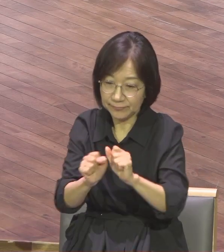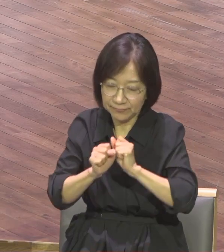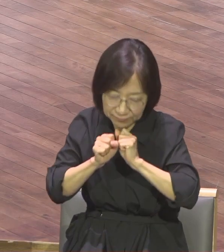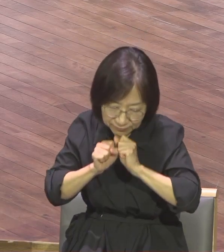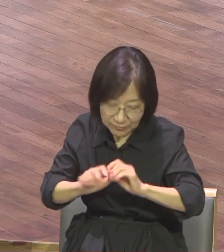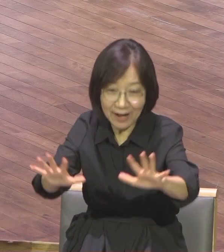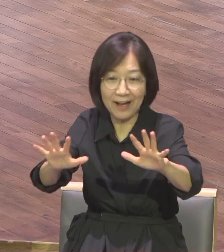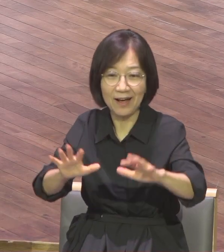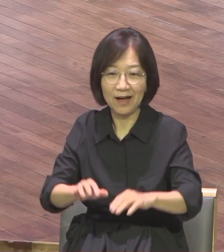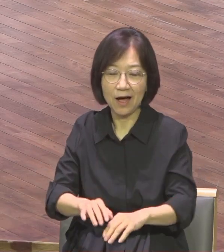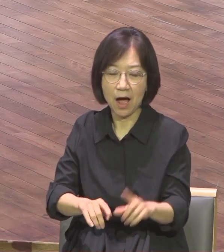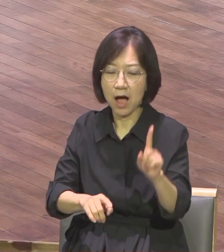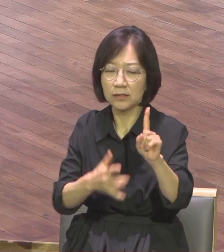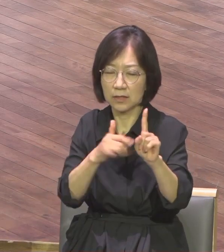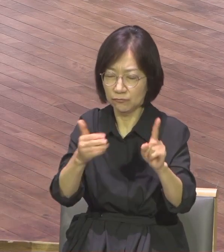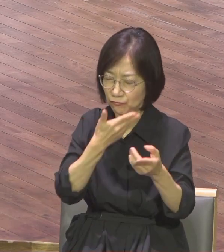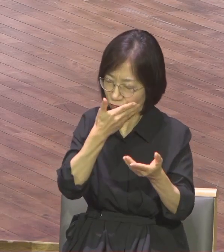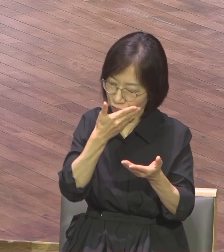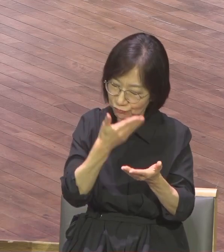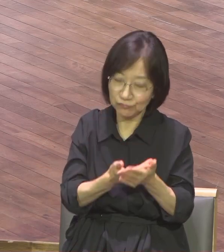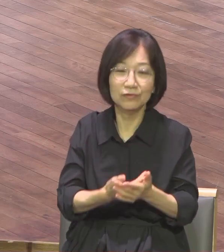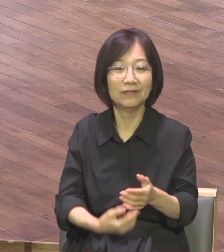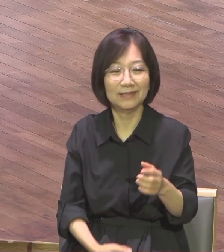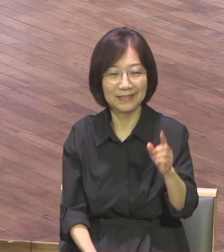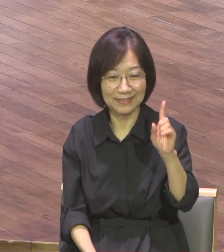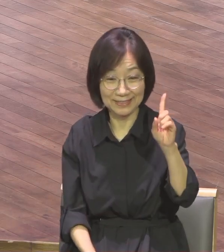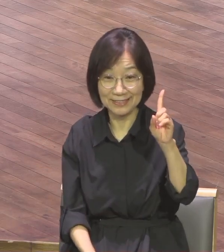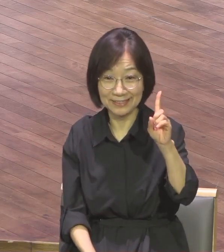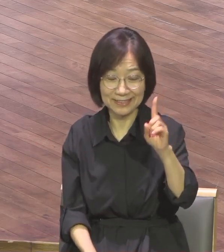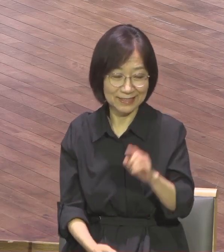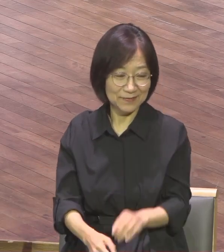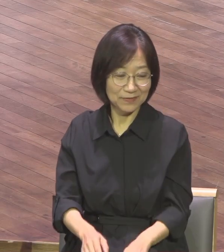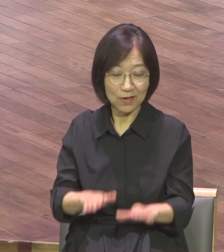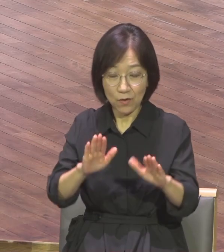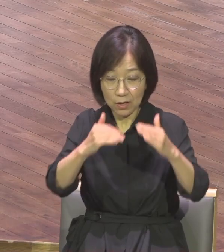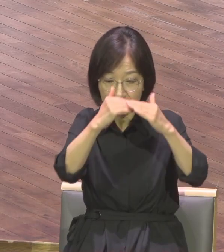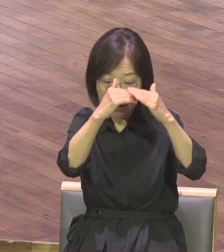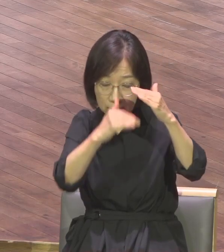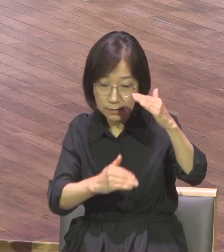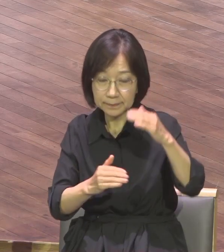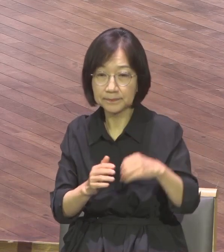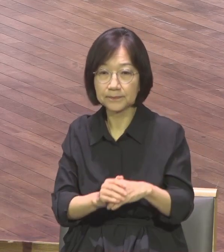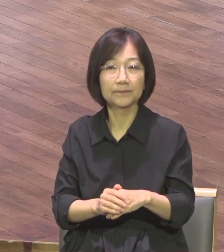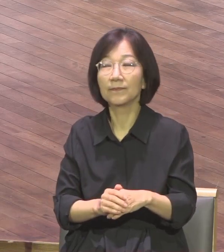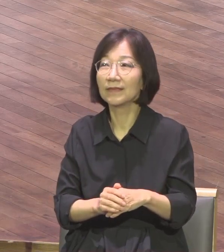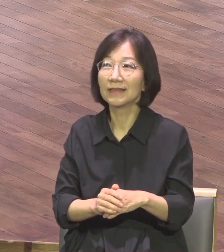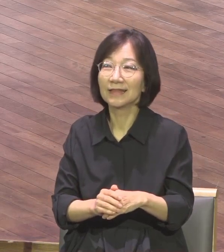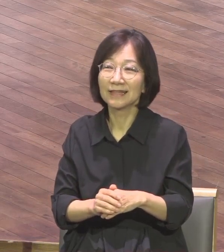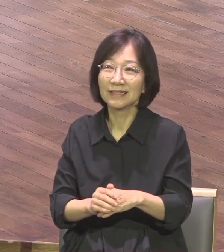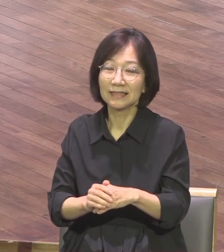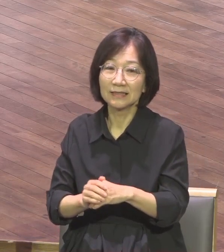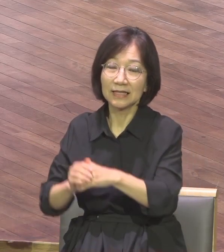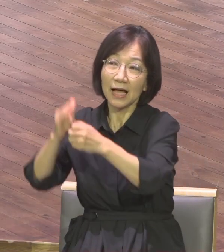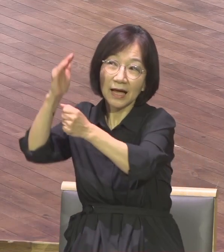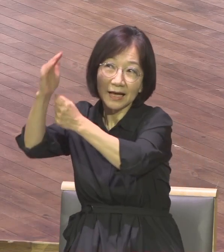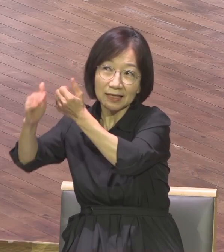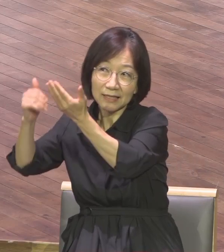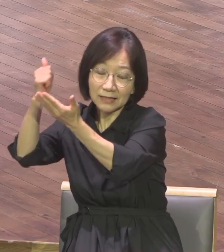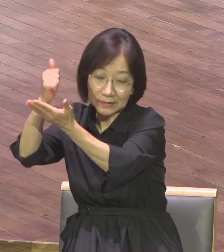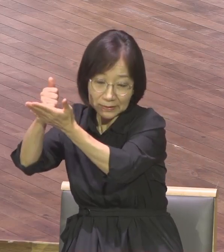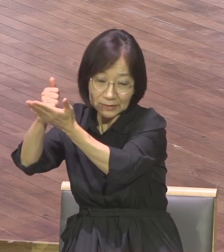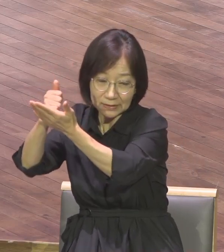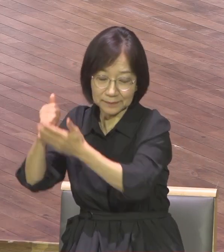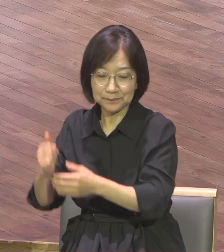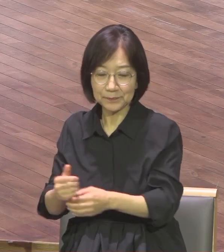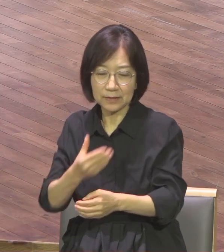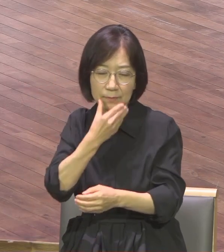볼 수가 있습니다. 오늘 본문 15절에 보면 하나님께서 복음의 확산을 위해서 준비한 이 사울에